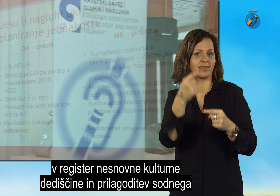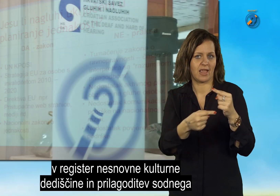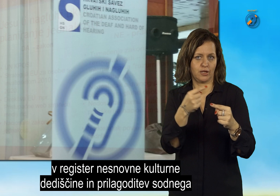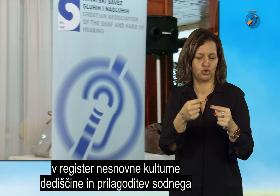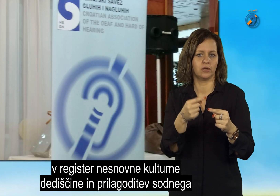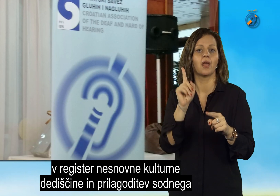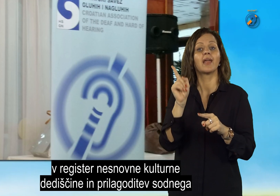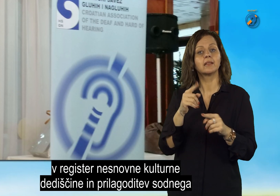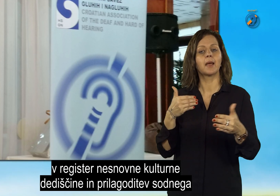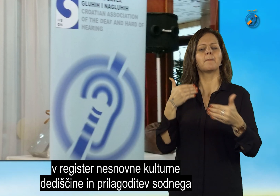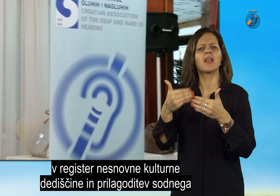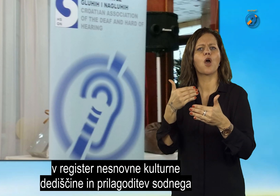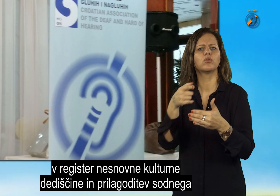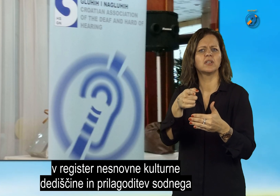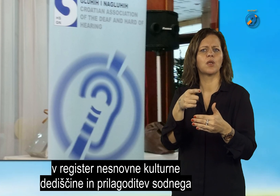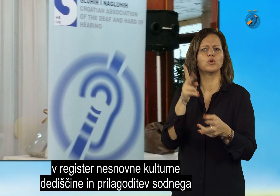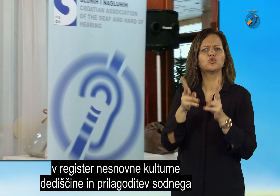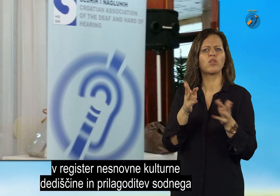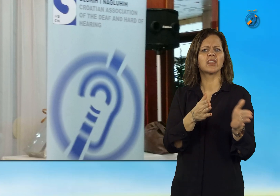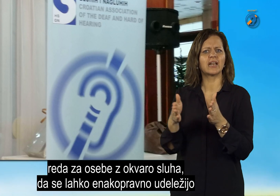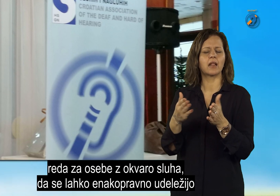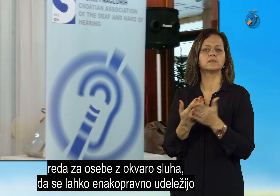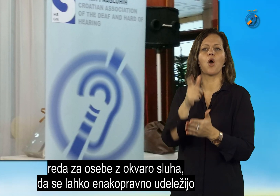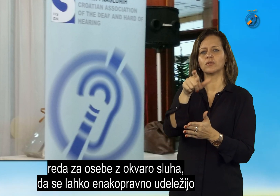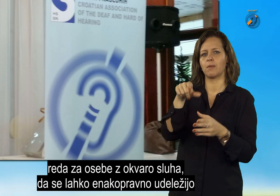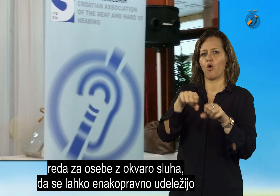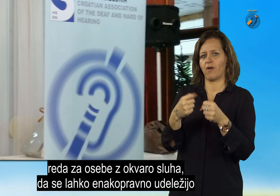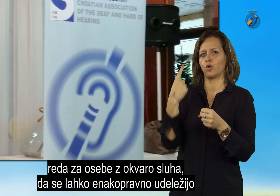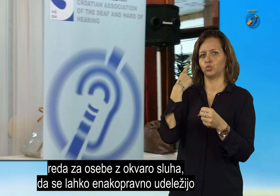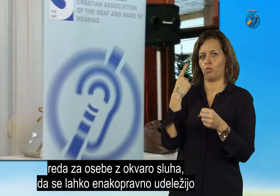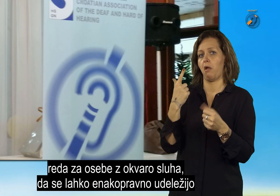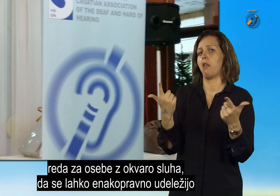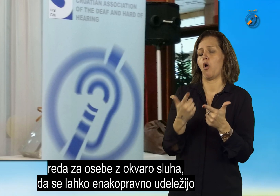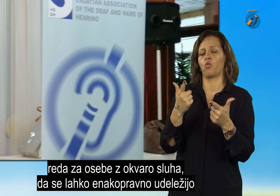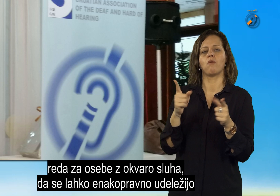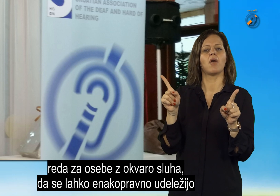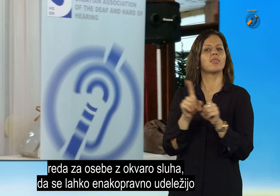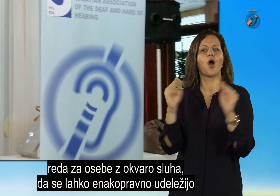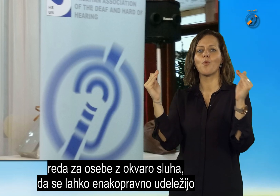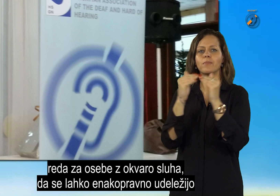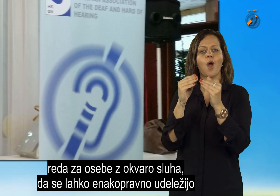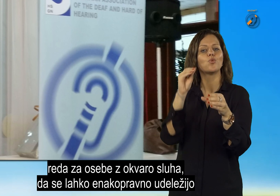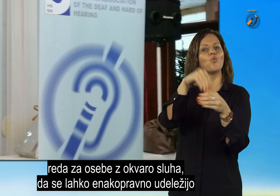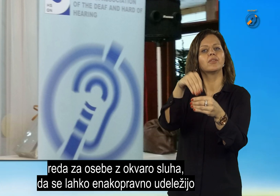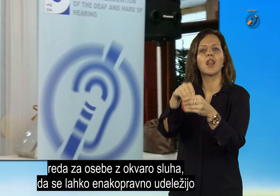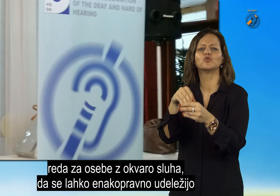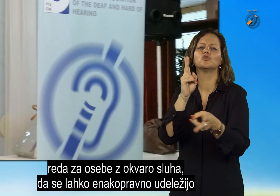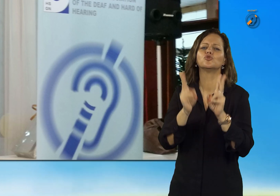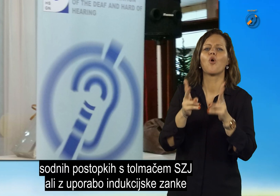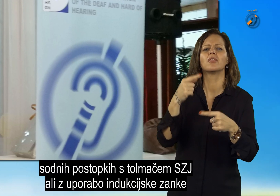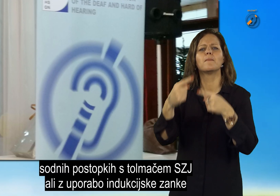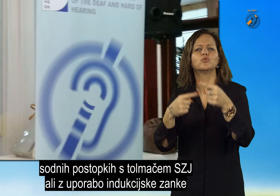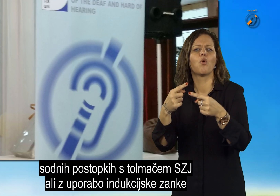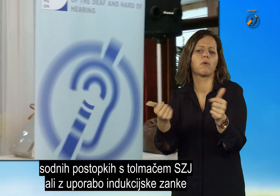kulturne dediščine in prilagoditev sodnega reda za osebe z okvaro sluha, da se lahko enakopravno